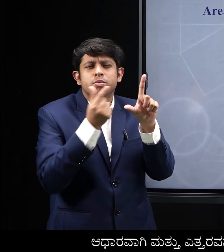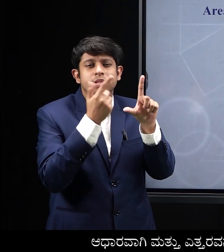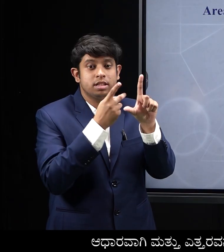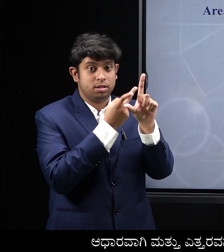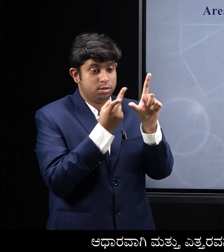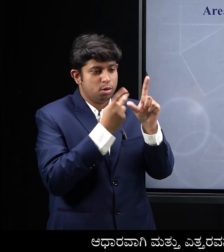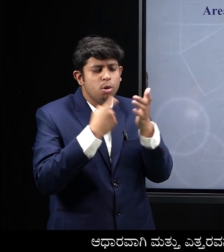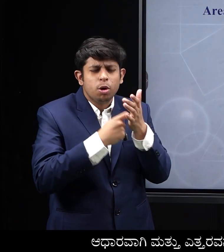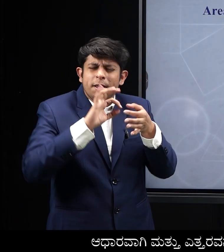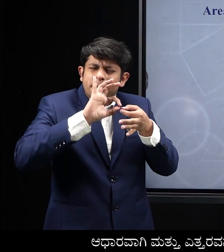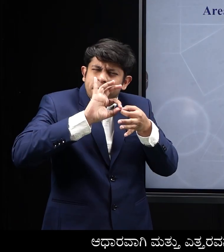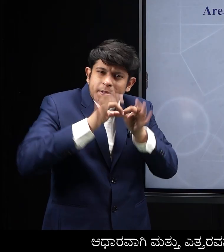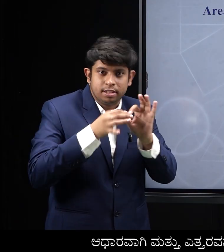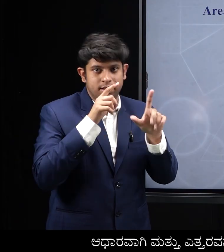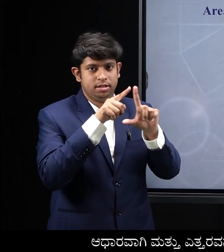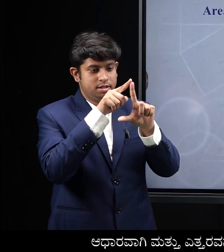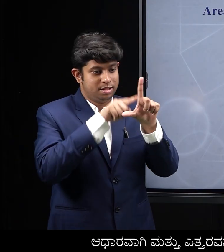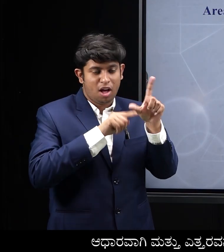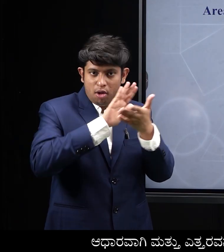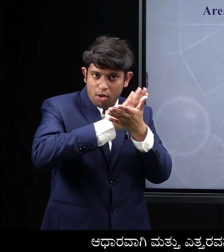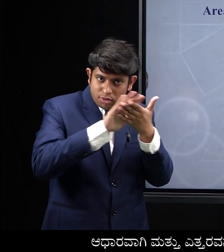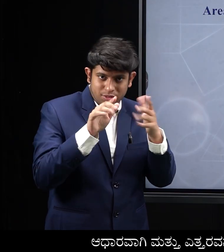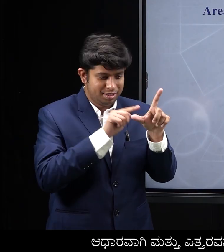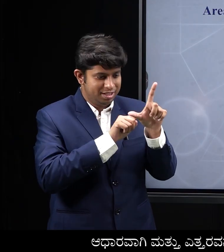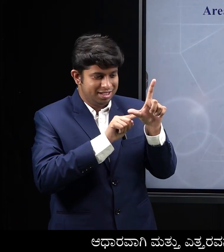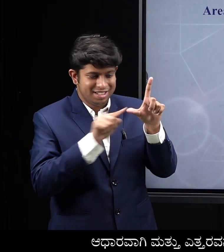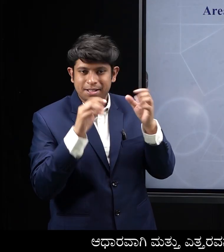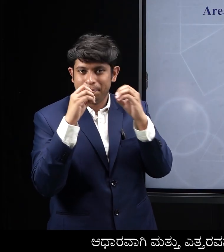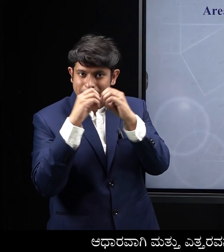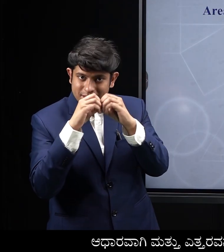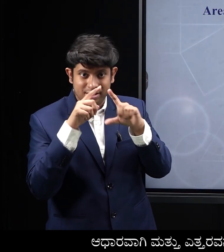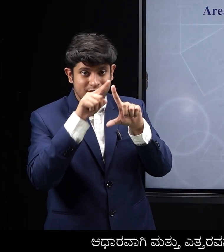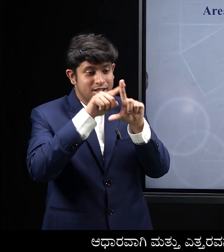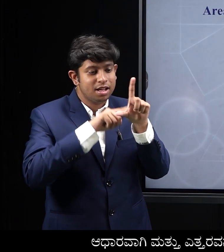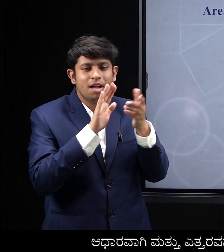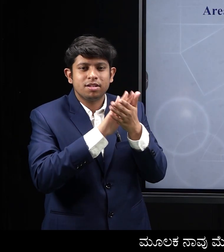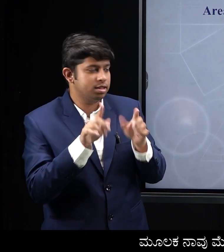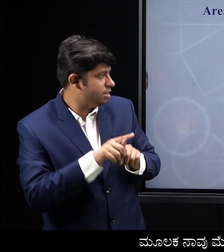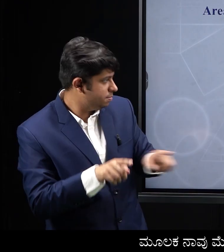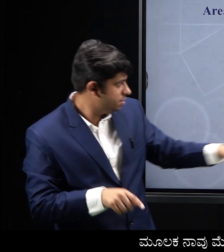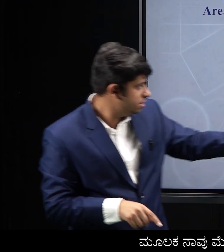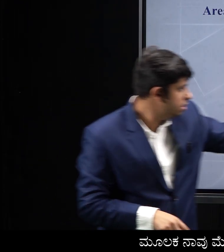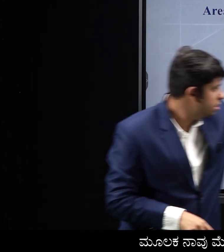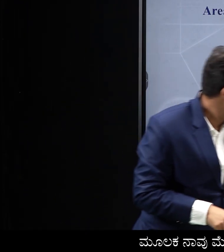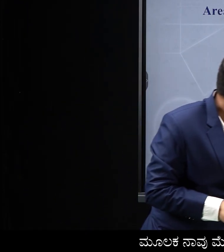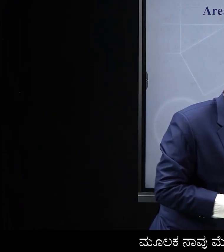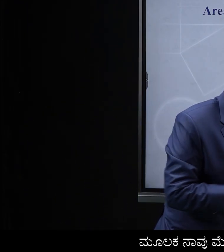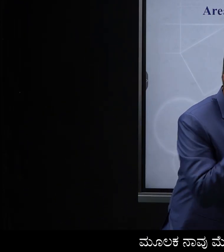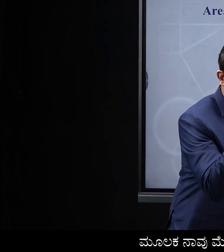ಮತ್ತು ಎತ್ತರವನ್ನು ಹೊಂದಿರುವ ಎರಡು ಬದಿಗಳನ್ನು ತೆಗೆದುಕೊಳ್ಳುವ ಮೂಲಕ ನಾವು ಮೇಲಿನ ಸೂತ್ರವನ್ನು